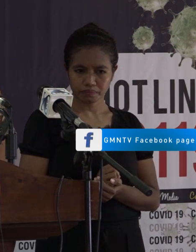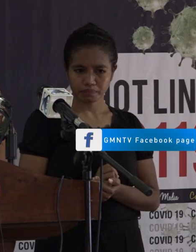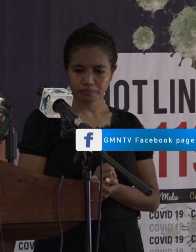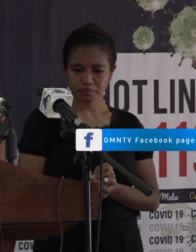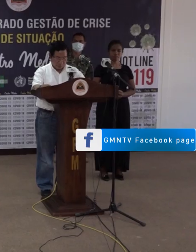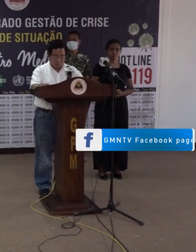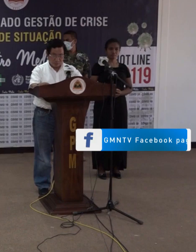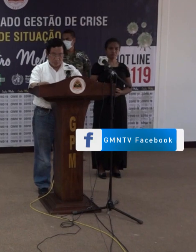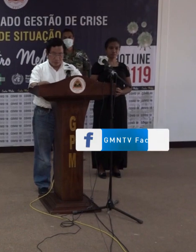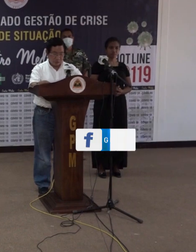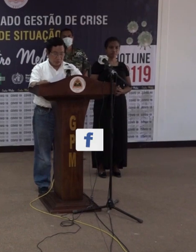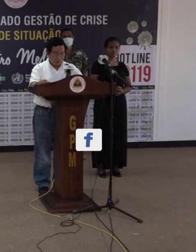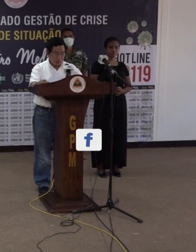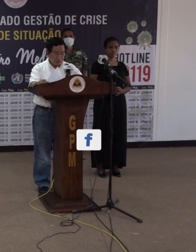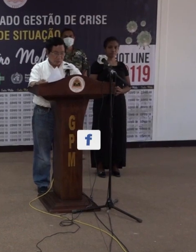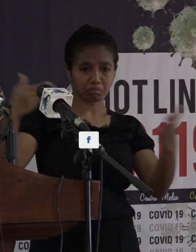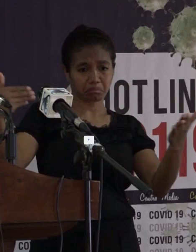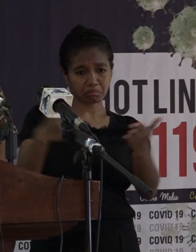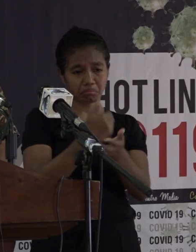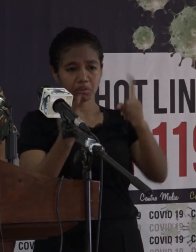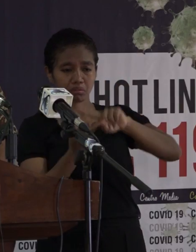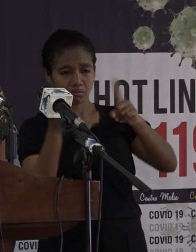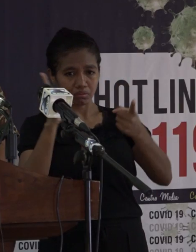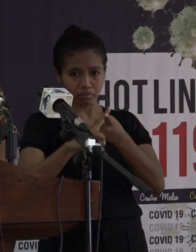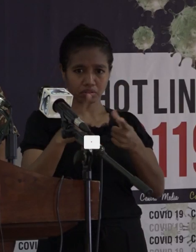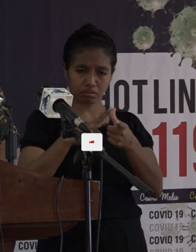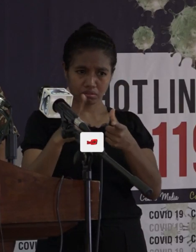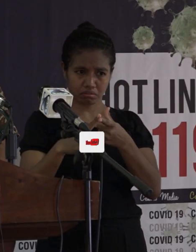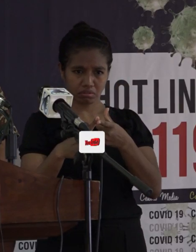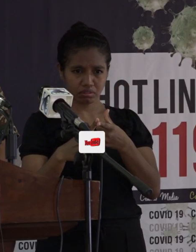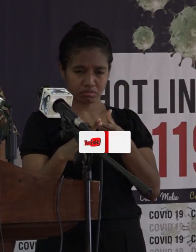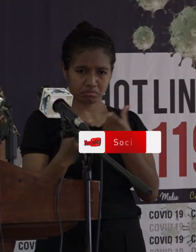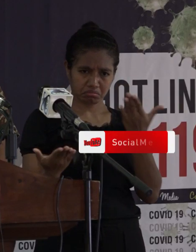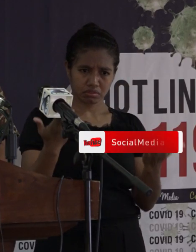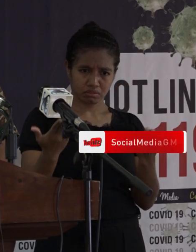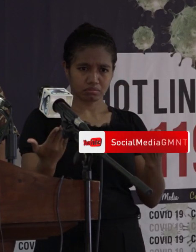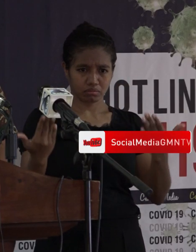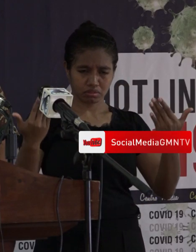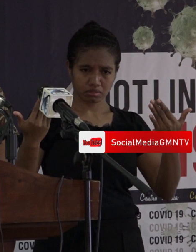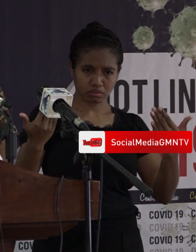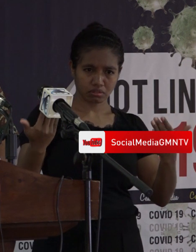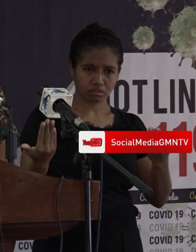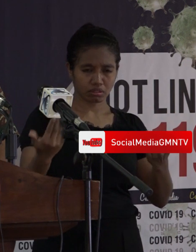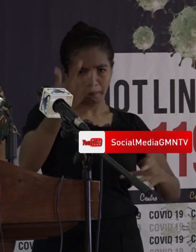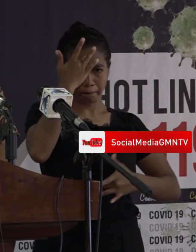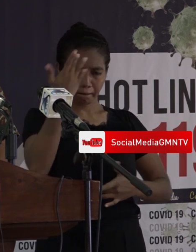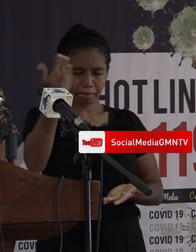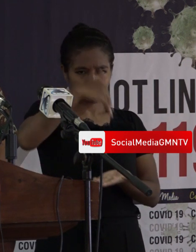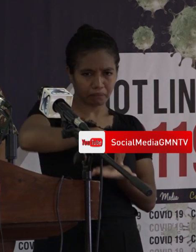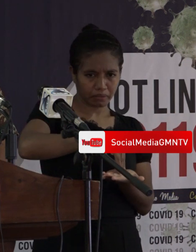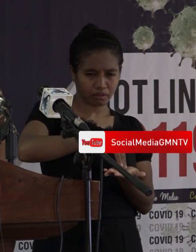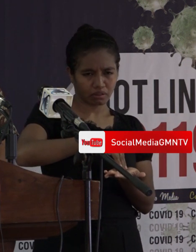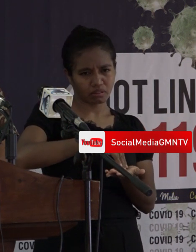sala situação Centro Convenções Dili, domingo semana. Sérgio Hateten, todo domingo meu dia, dados